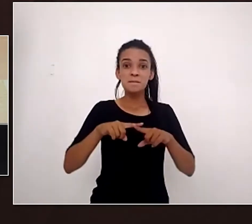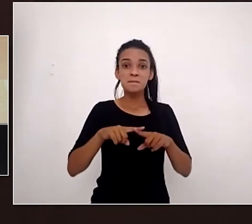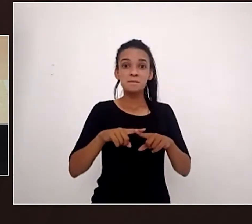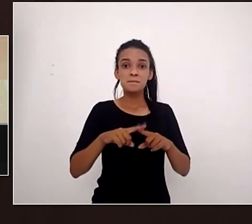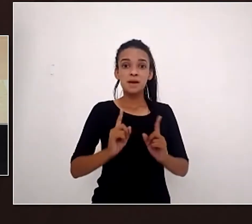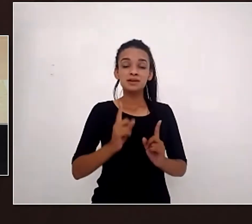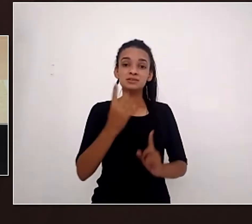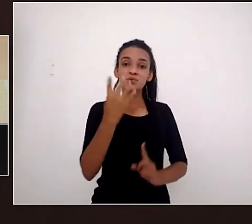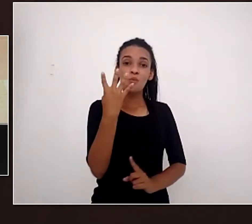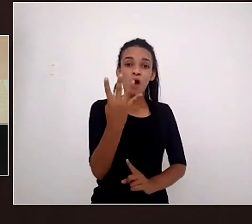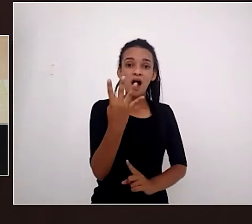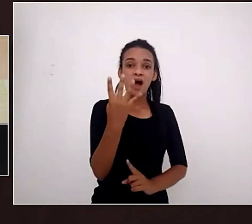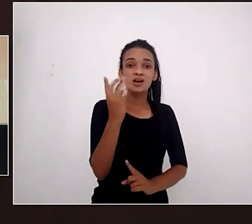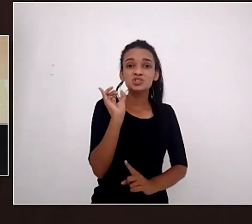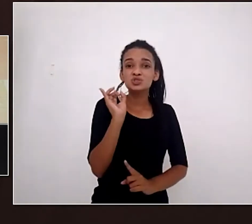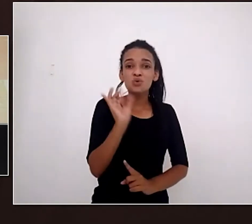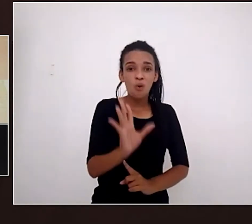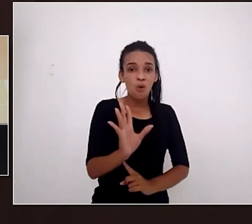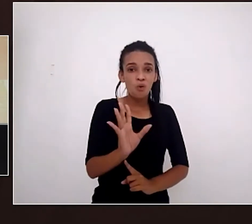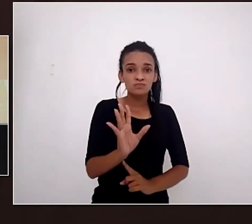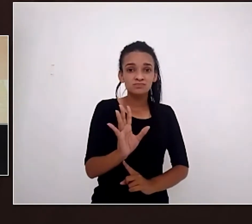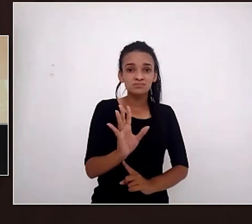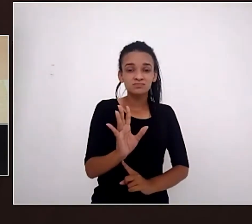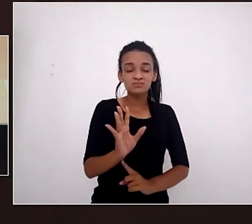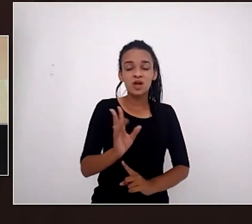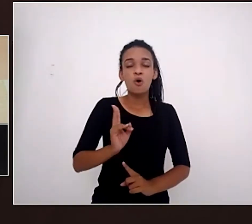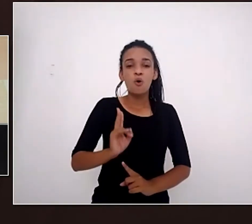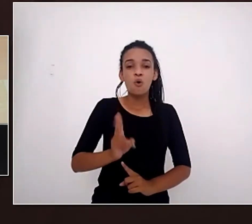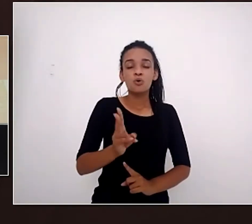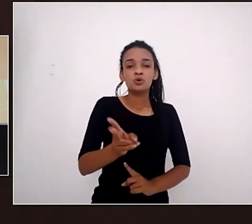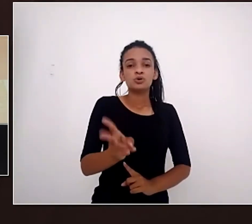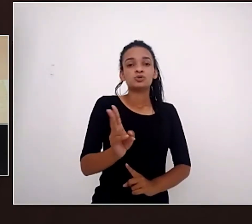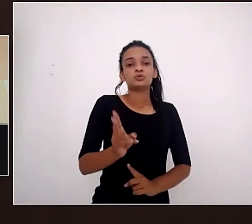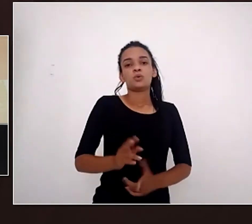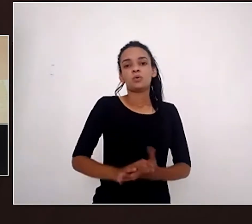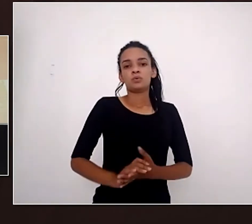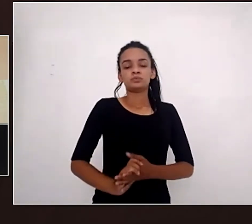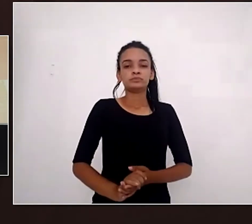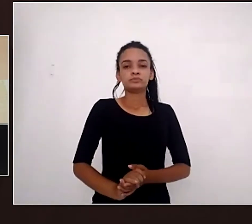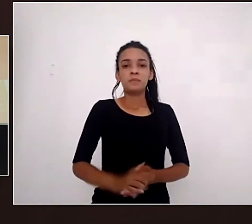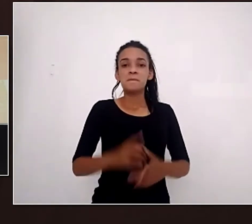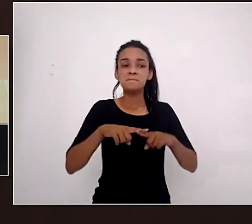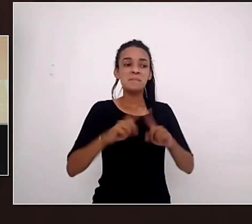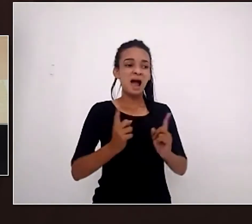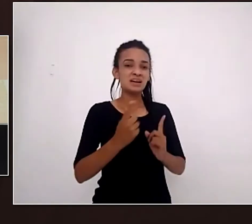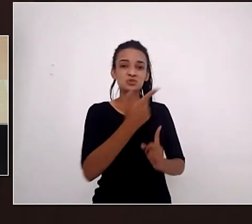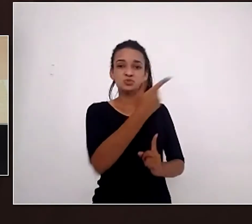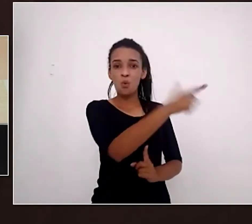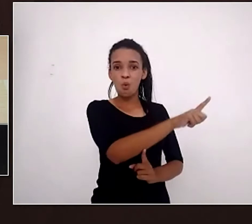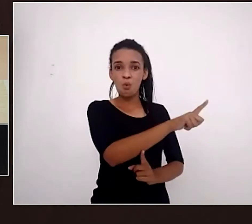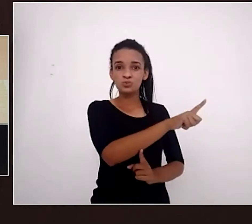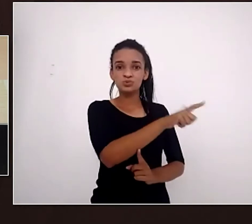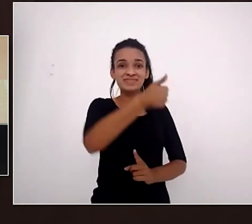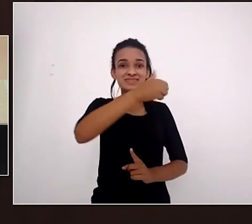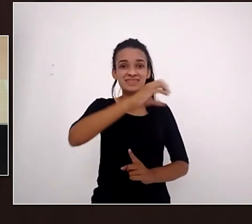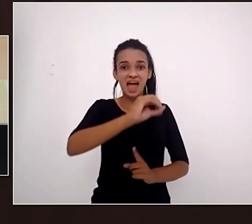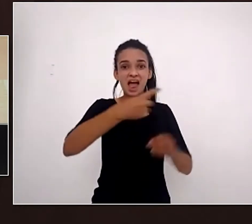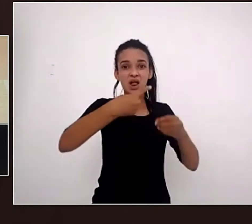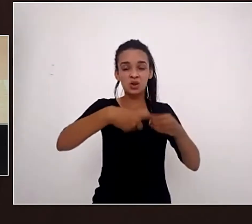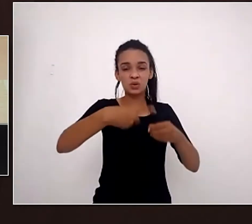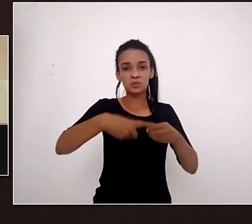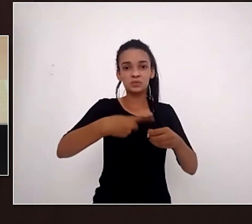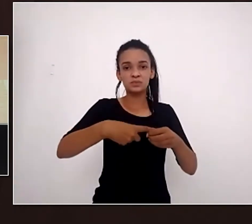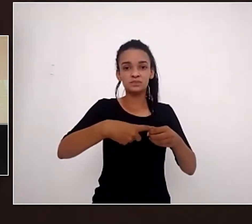permaneceram inteiras. O fogo não devastou, mas o restante, né, a cidade ficou